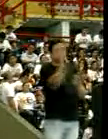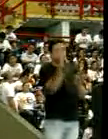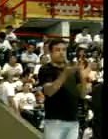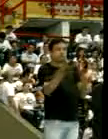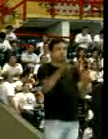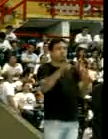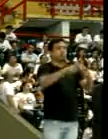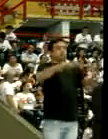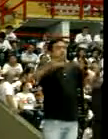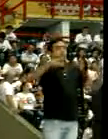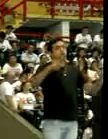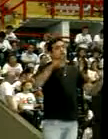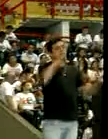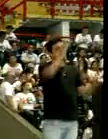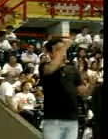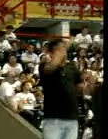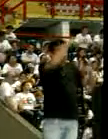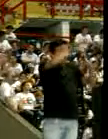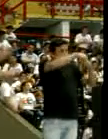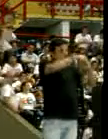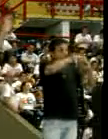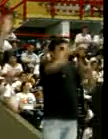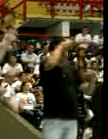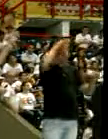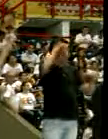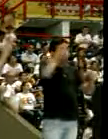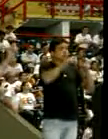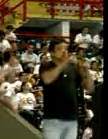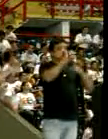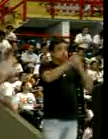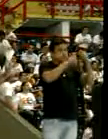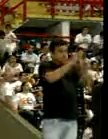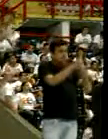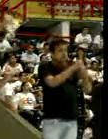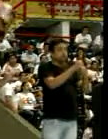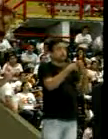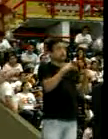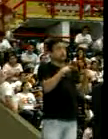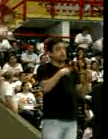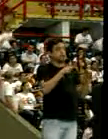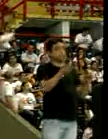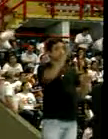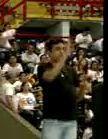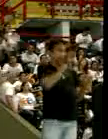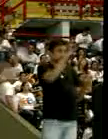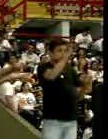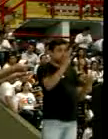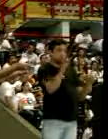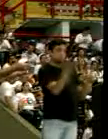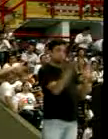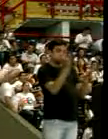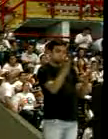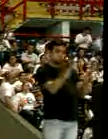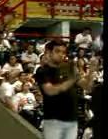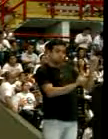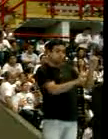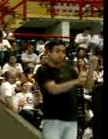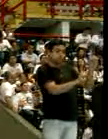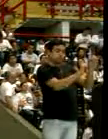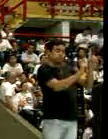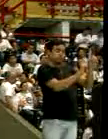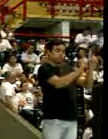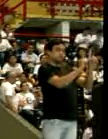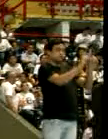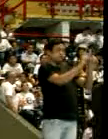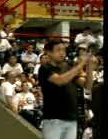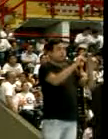muito grande na Amazônia. No entanto, anualmente, o percentual que é desmatado vem